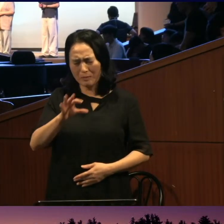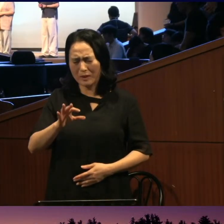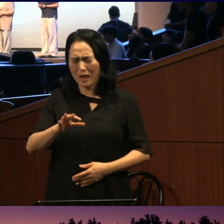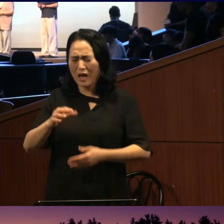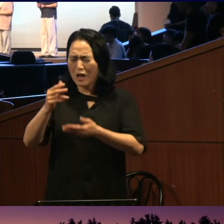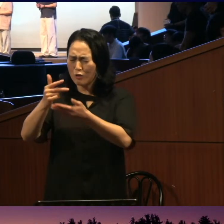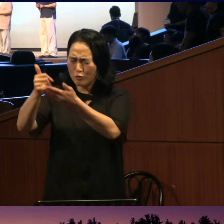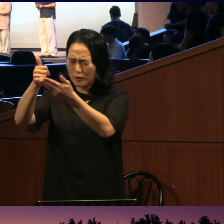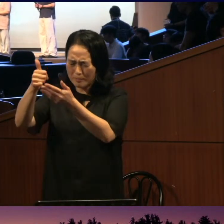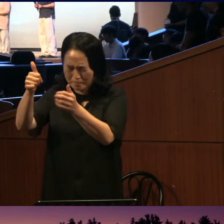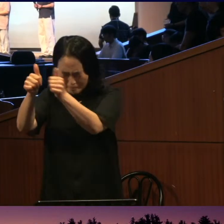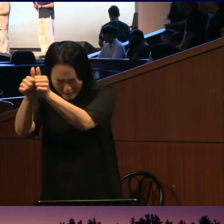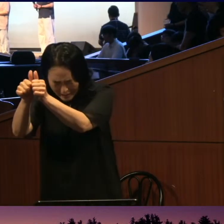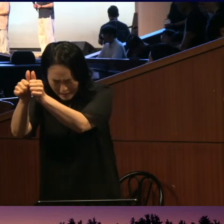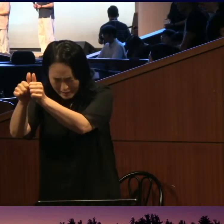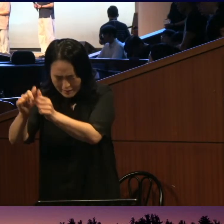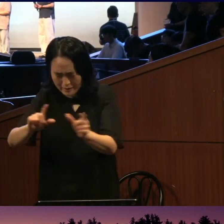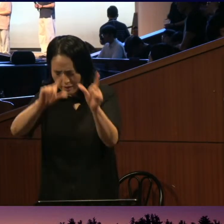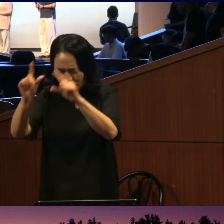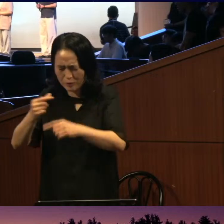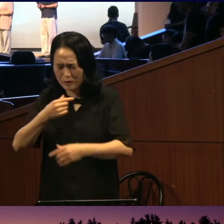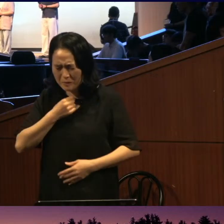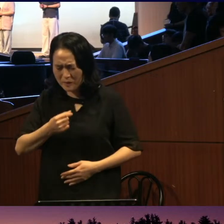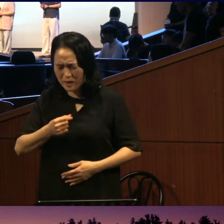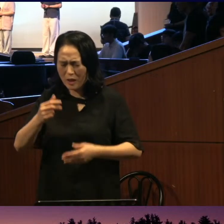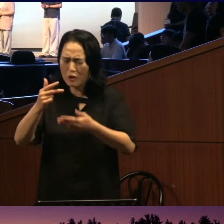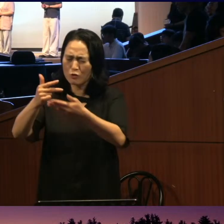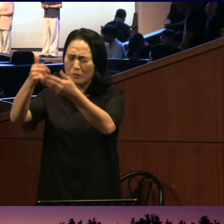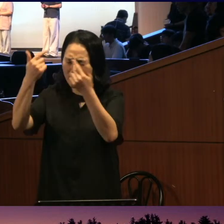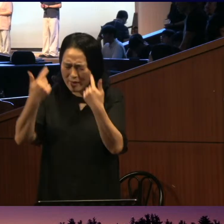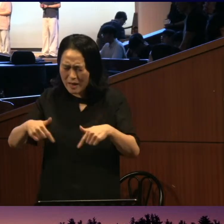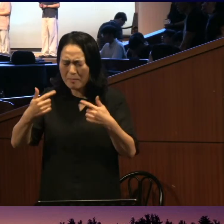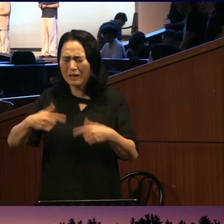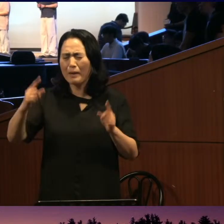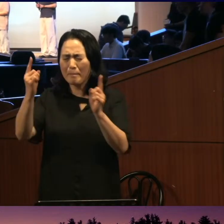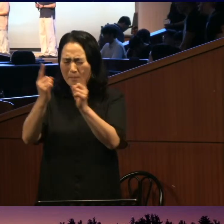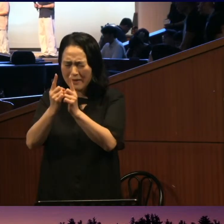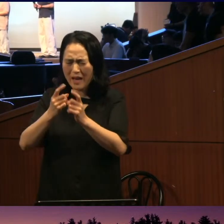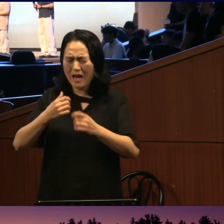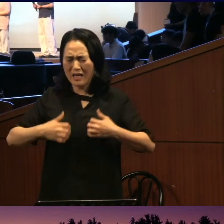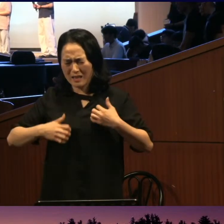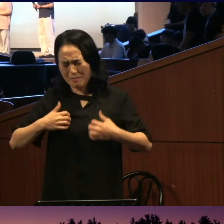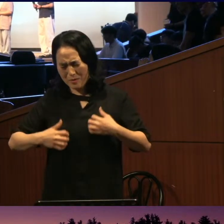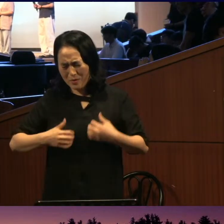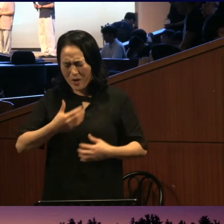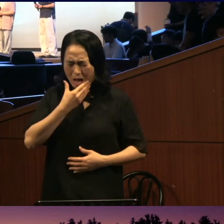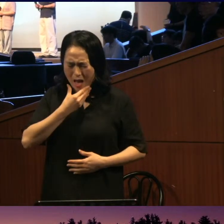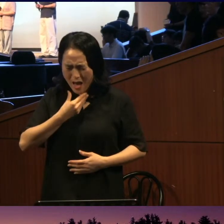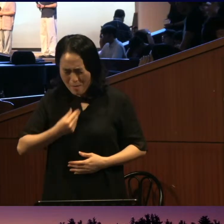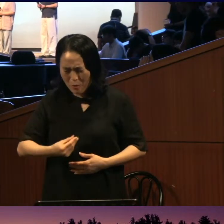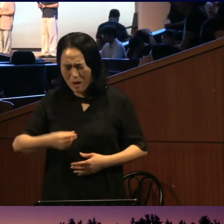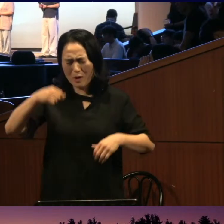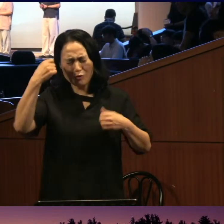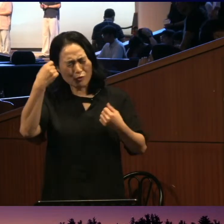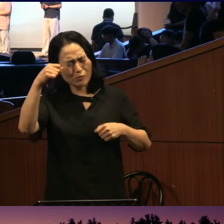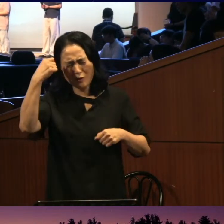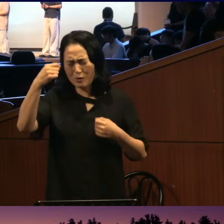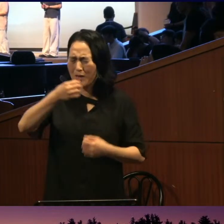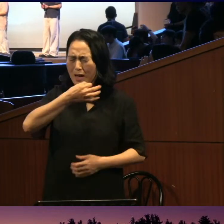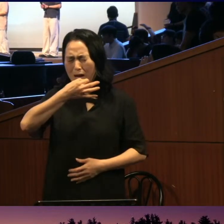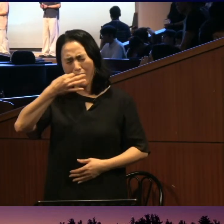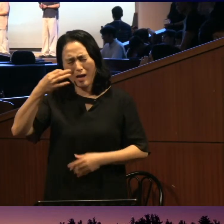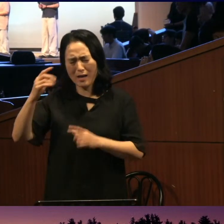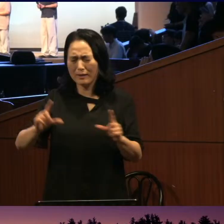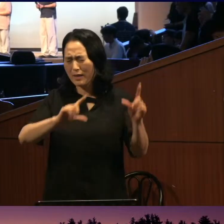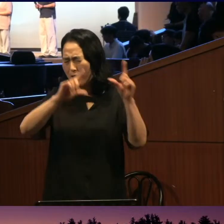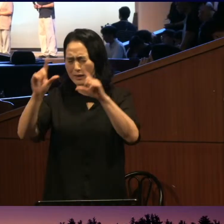너나 살기 싫습니다. 주님과 날마다 만나 날마다 기쁨과 행복에 겨워 춤추는 인생 되게 하여